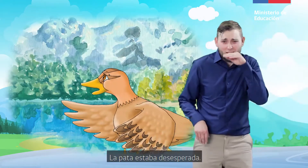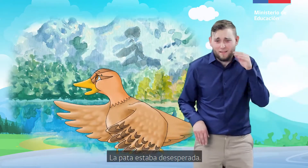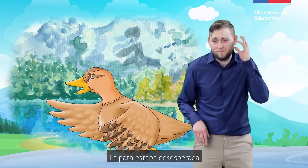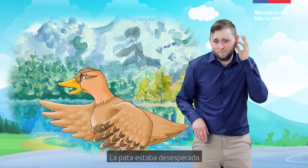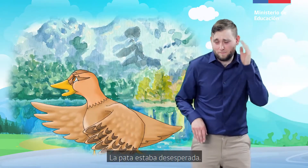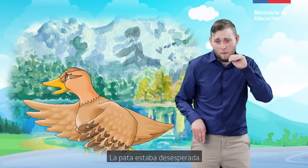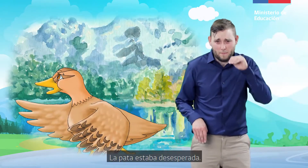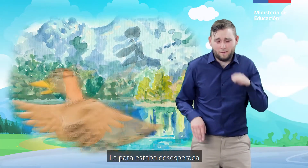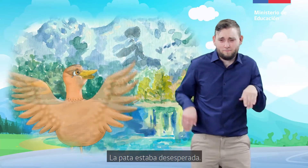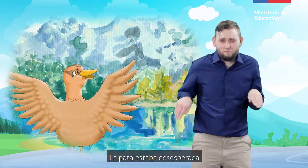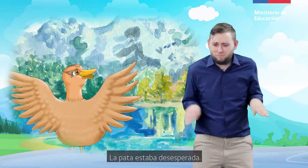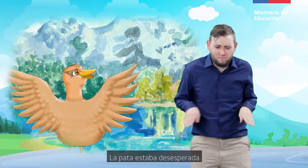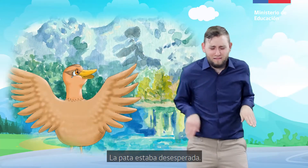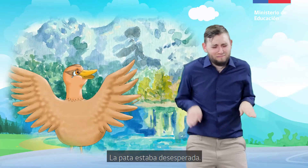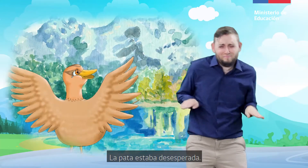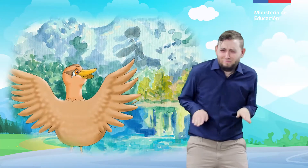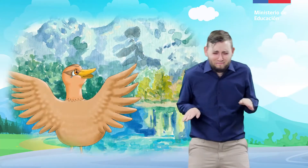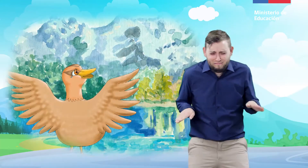La pata estaba desesperada.